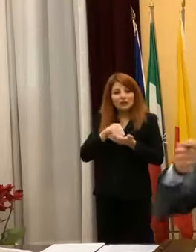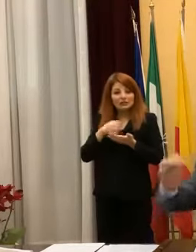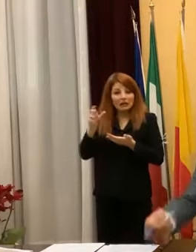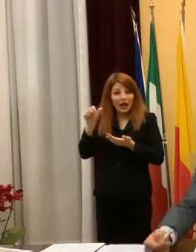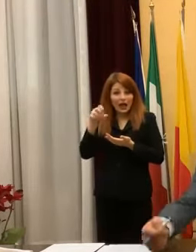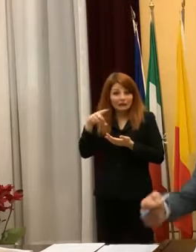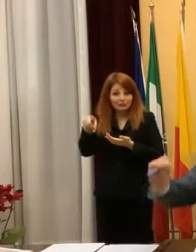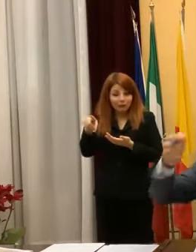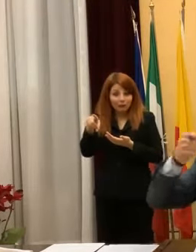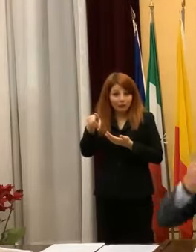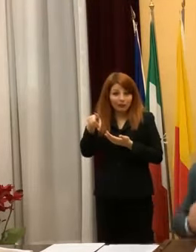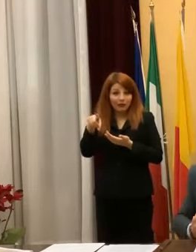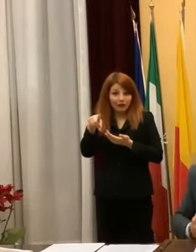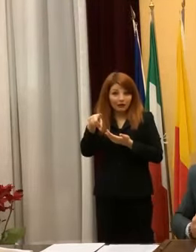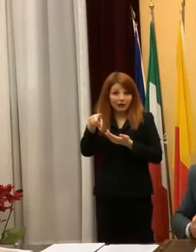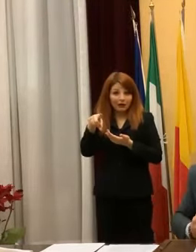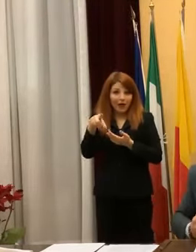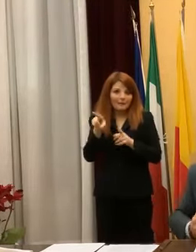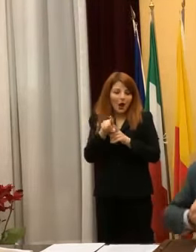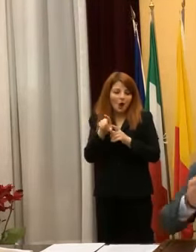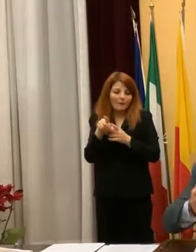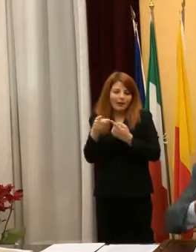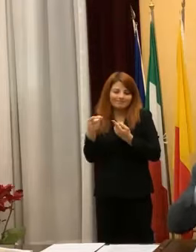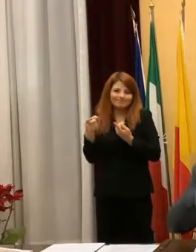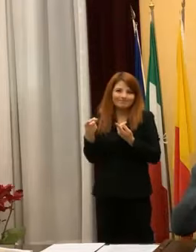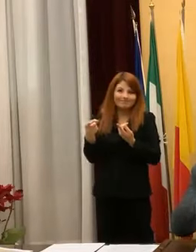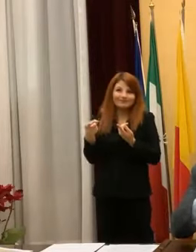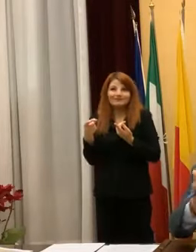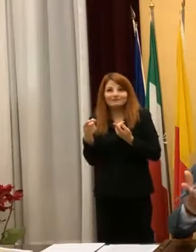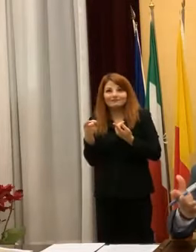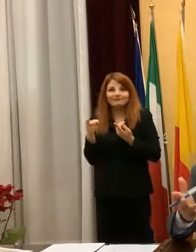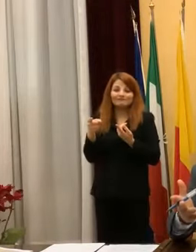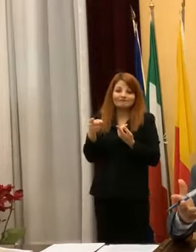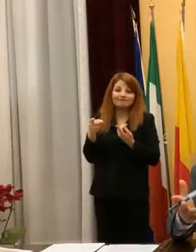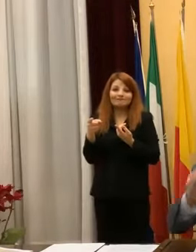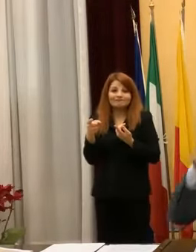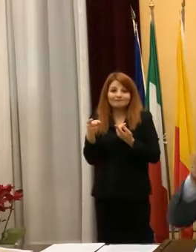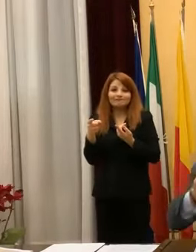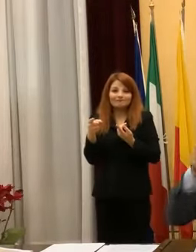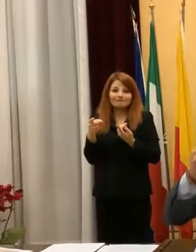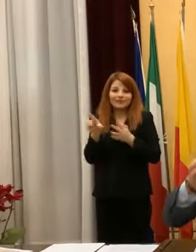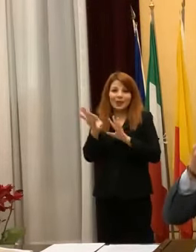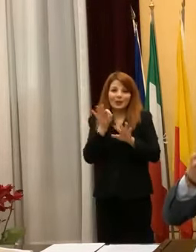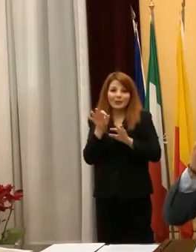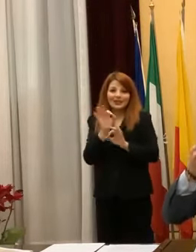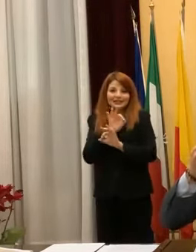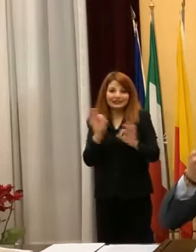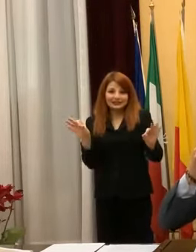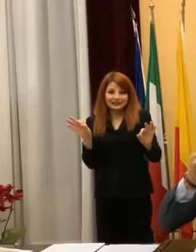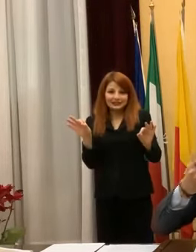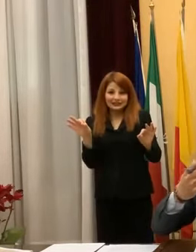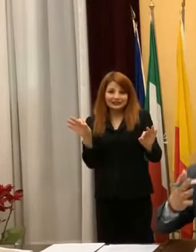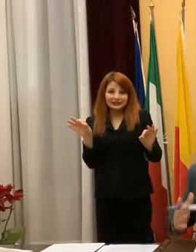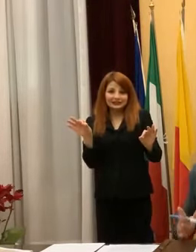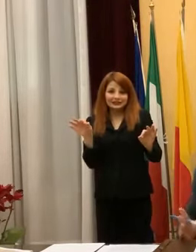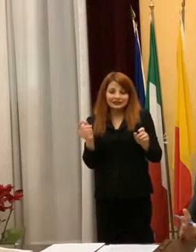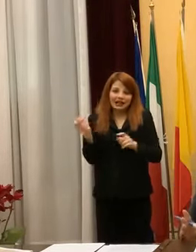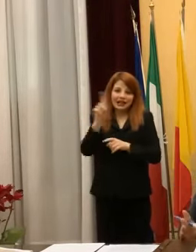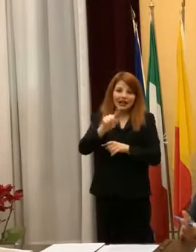stato nominato la ganga, ma nonostante tutto, guardate qui l'offesa anche alla